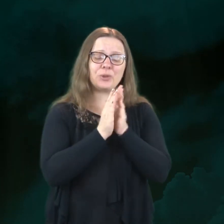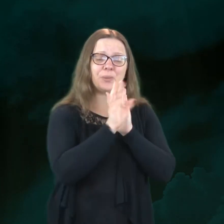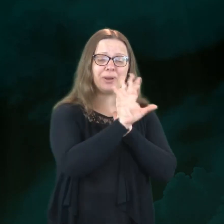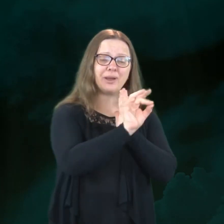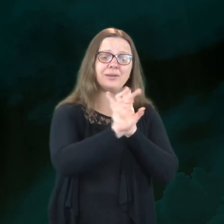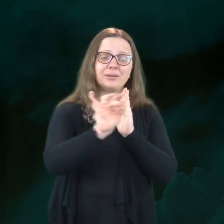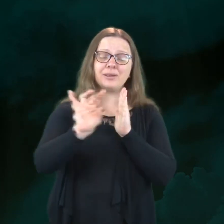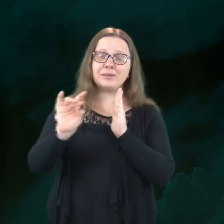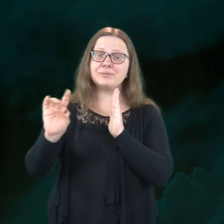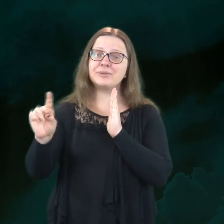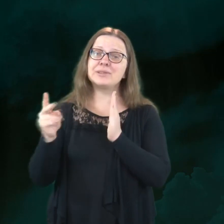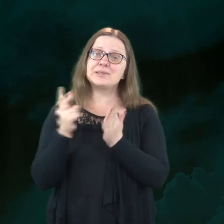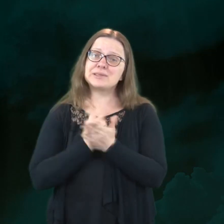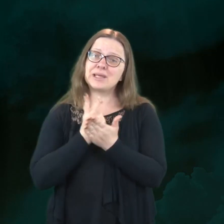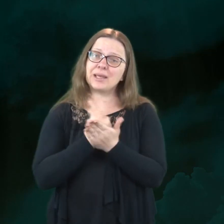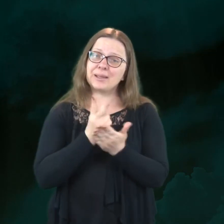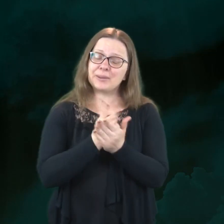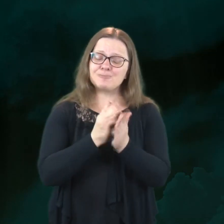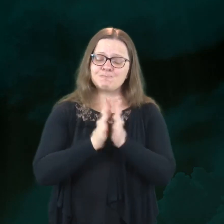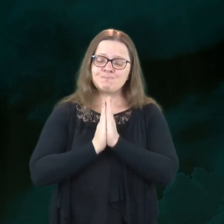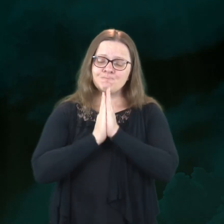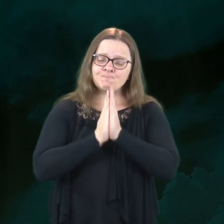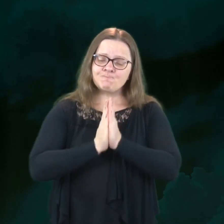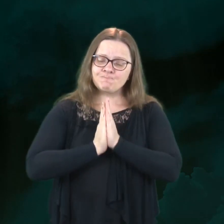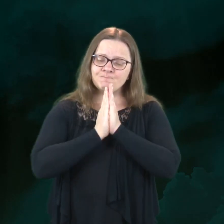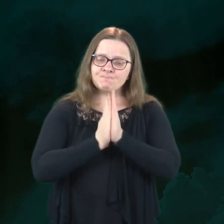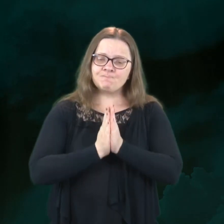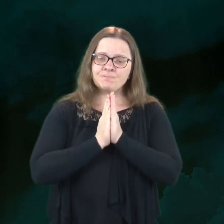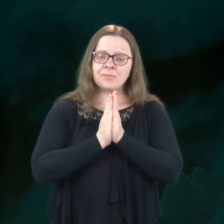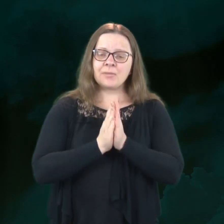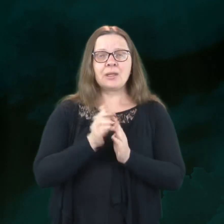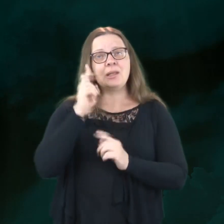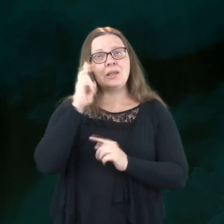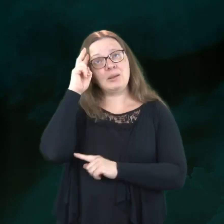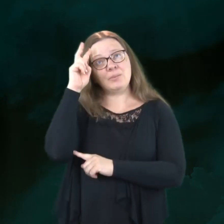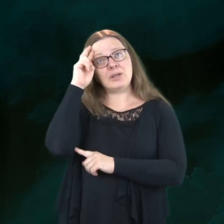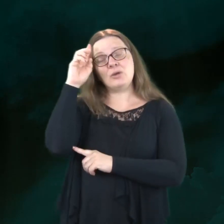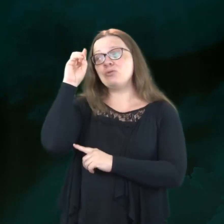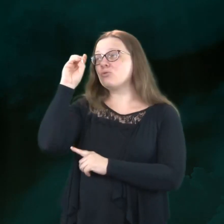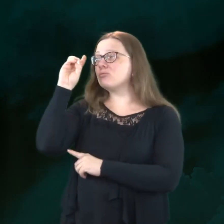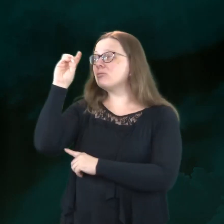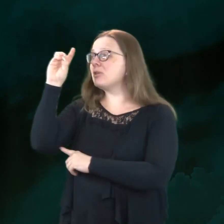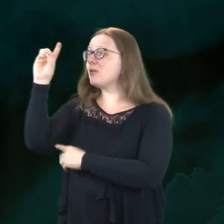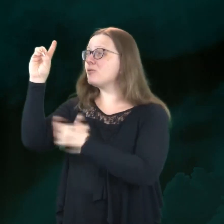cessar, recordando-nos diante do nosso Deus e Pai da